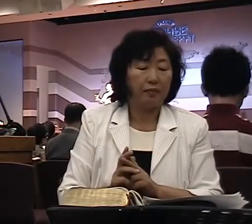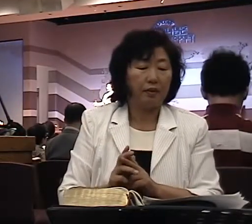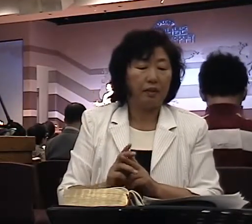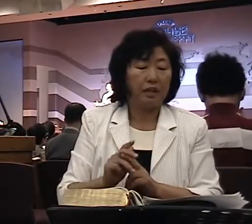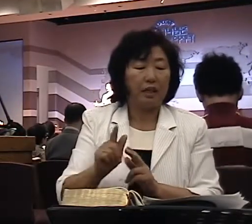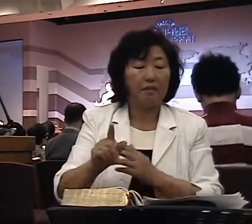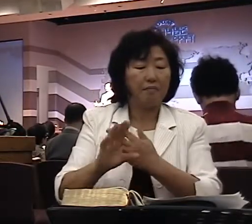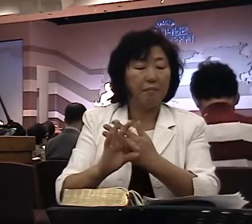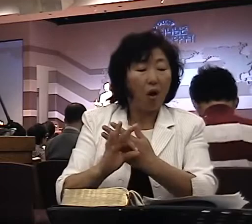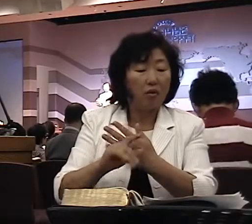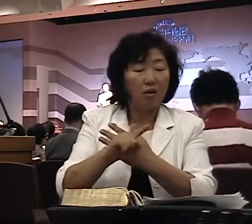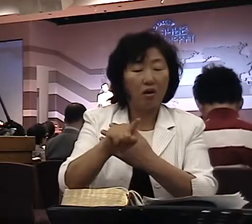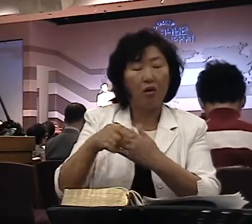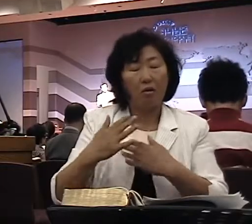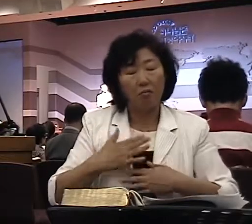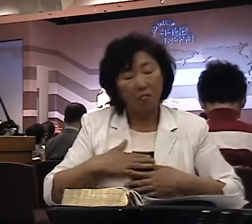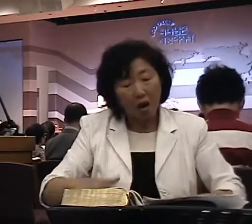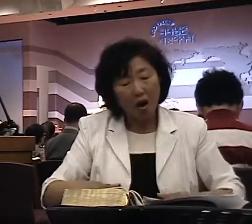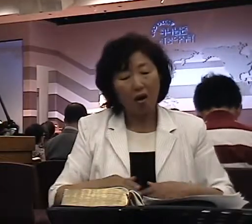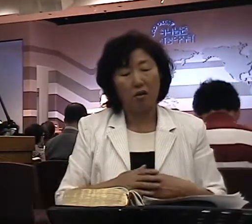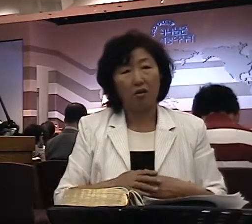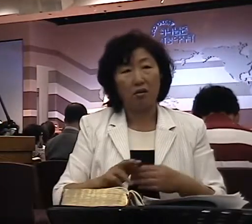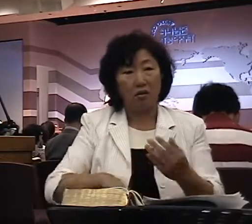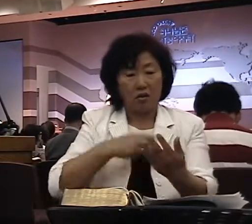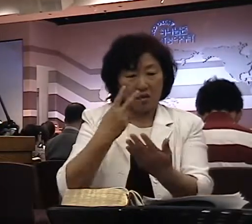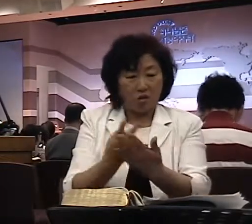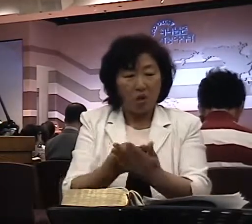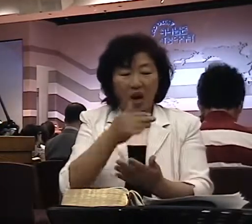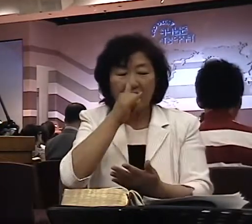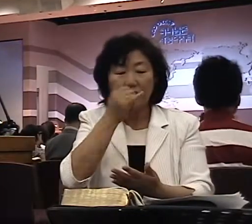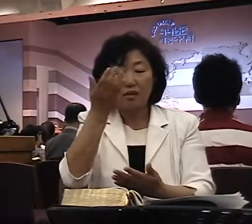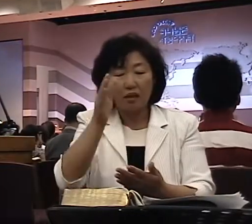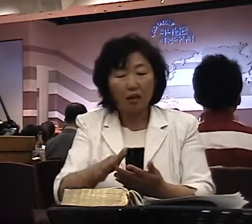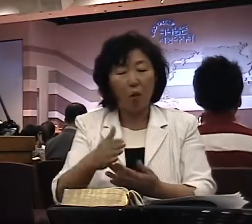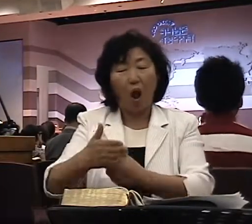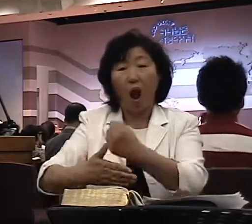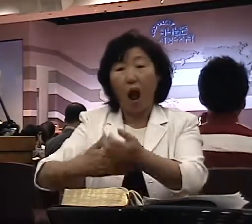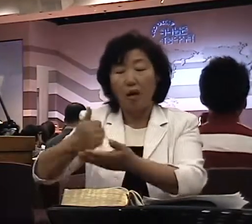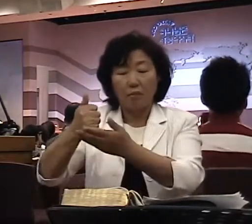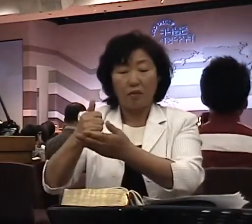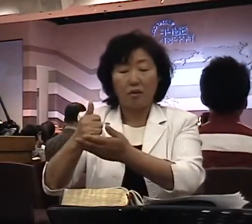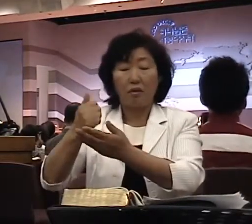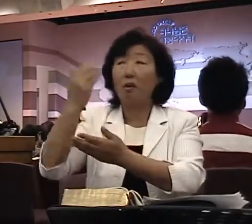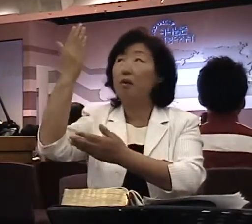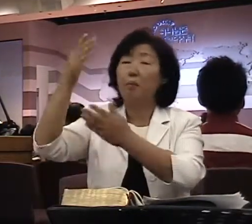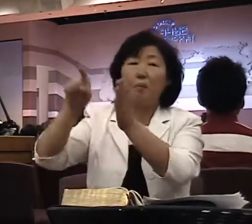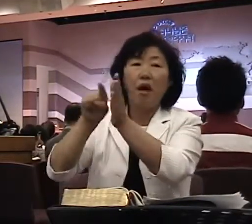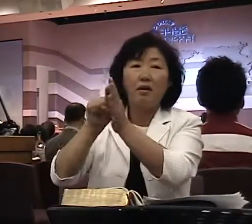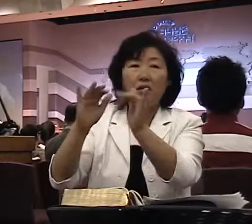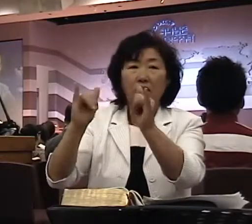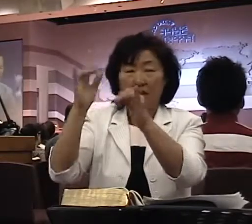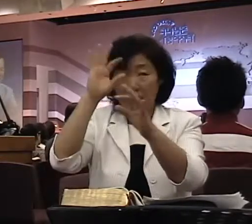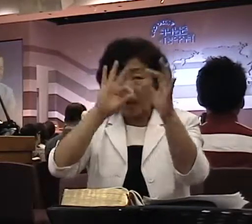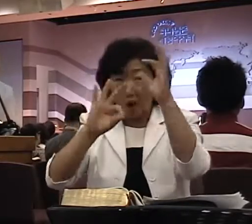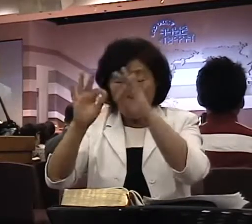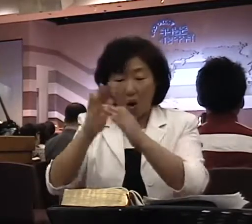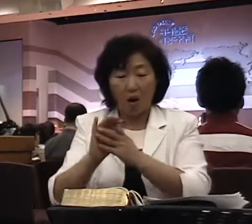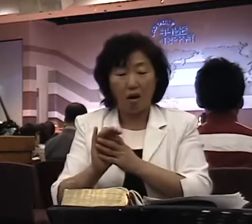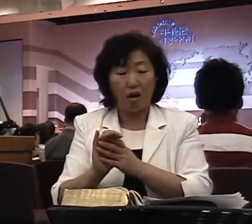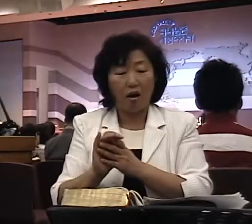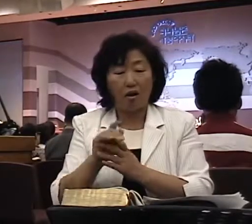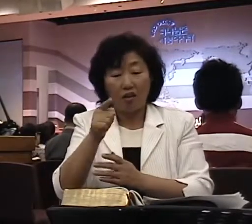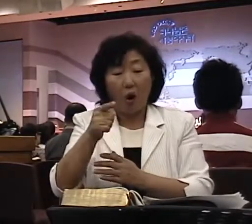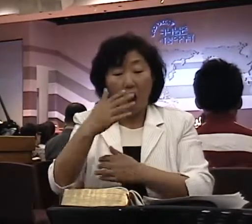이면에서 연약해지고 쓰러지고 있을지라도 하나님은 당신의 백성을 찾고 있습니다. 너 하나님의